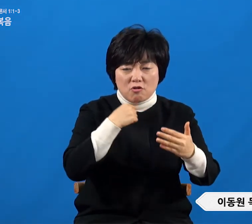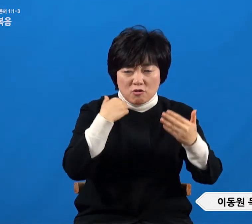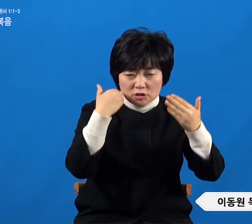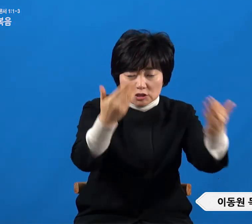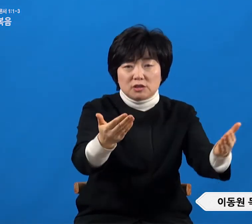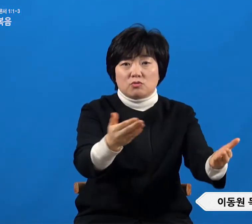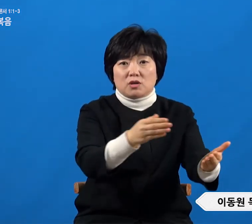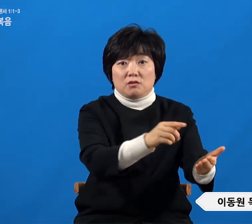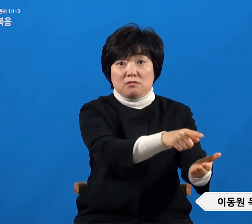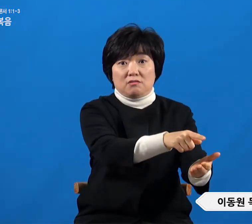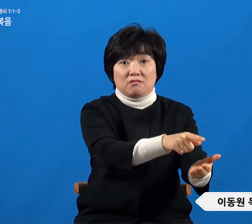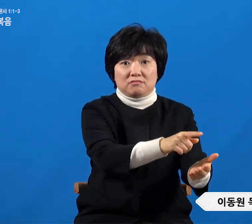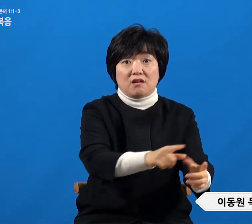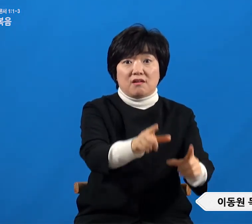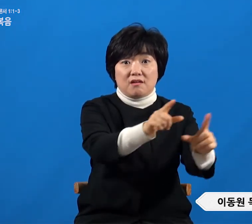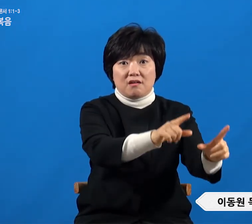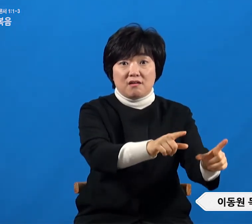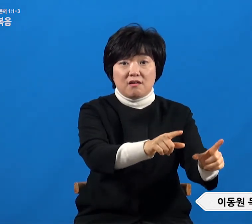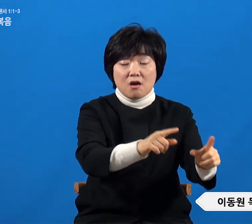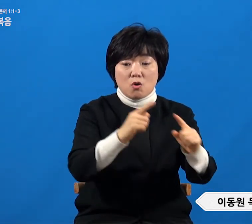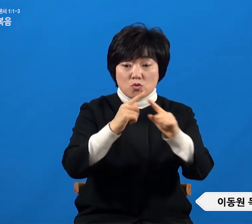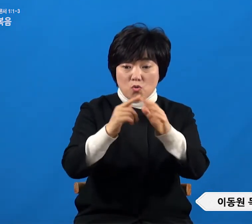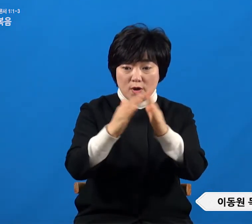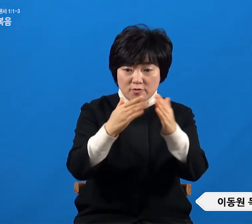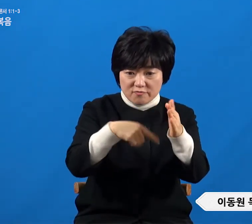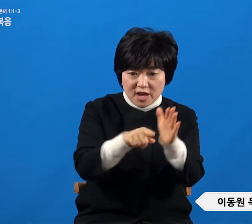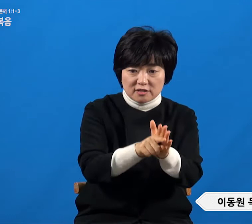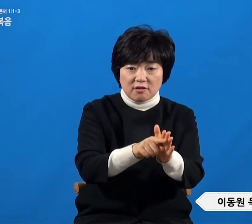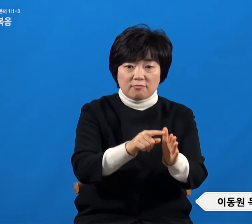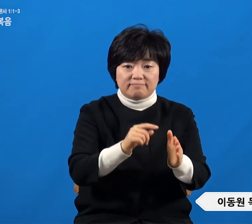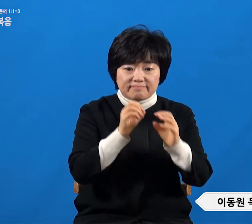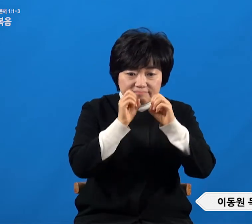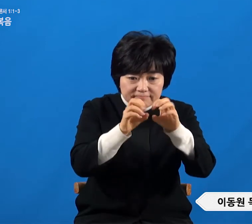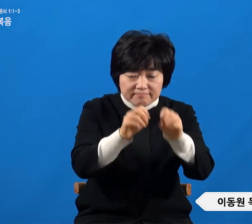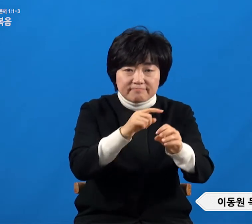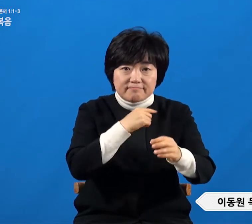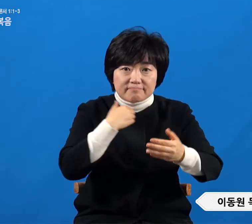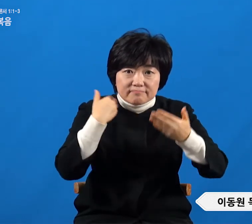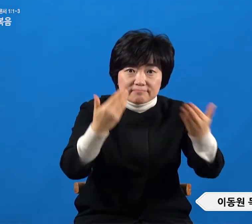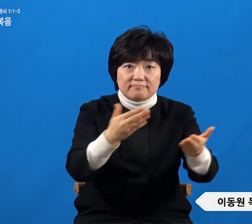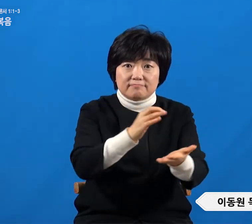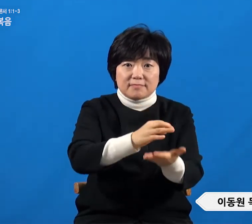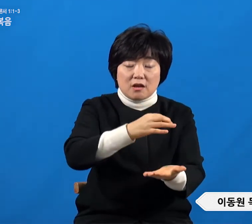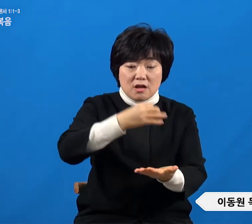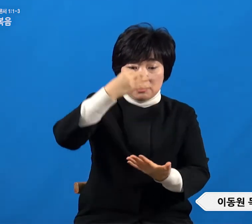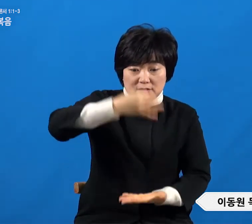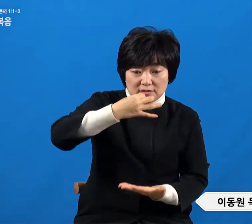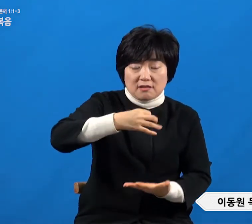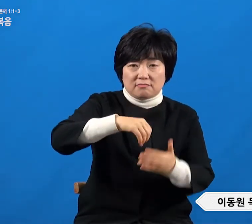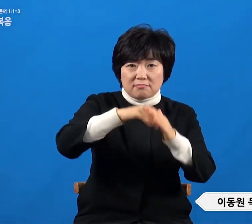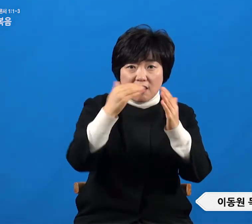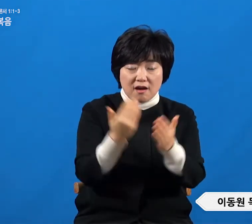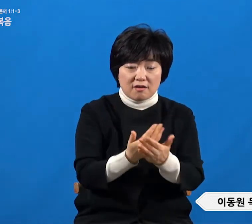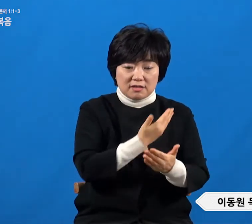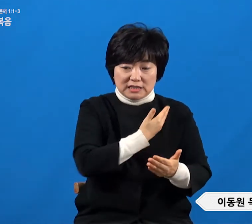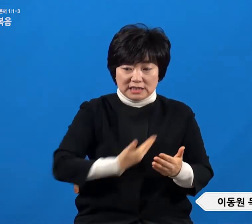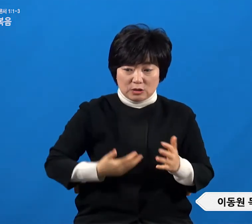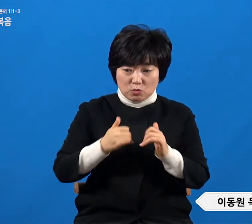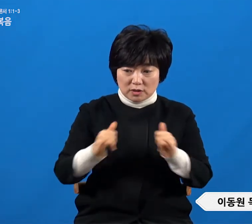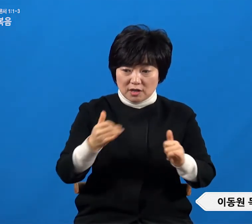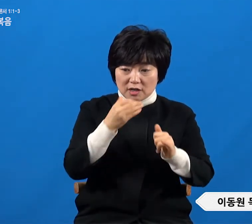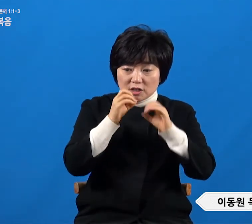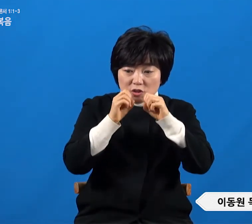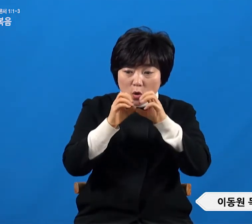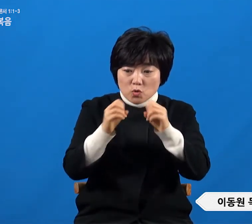그는 적극적으로 교회를 위해 헌신했고 뿐만 아니라 자기가 가지고 있었던 자산으로 사도들의